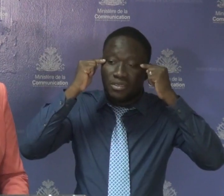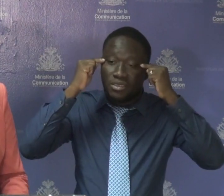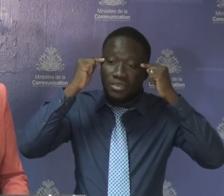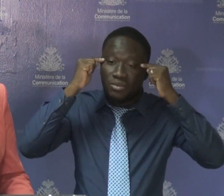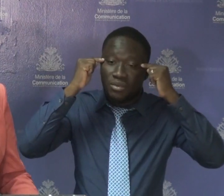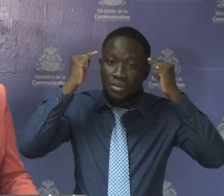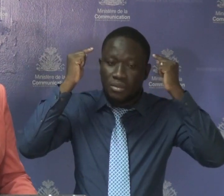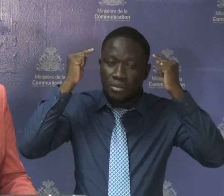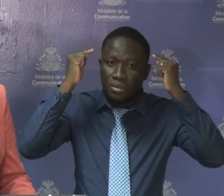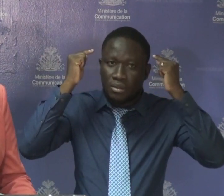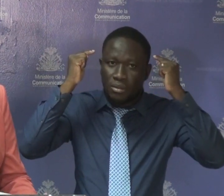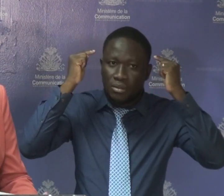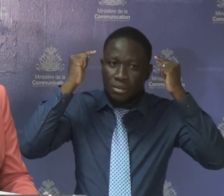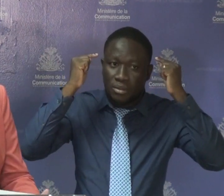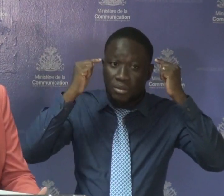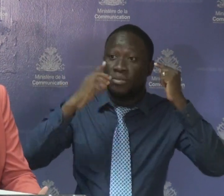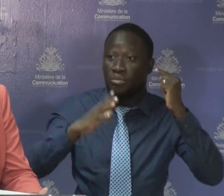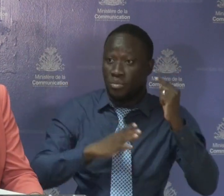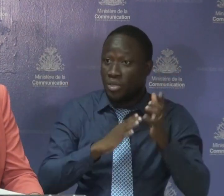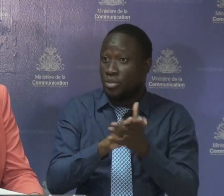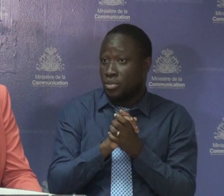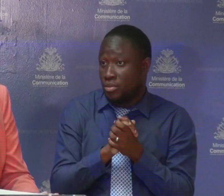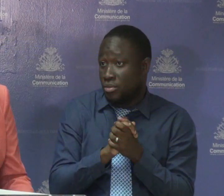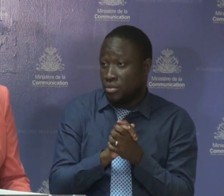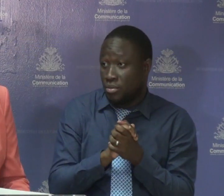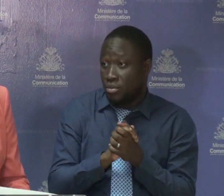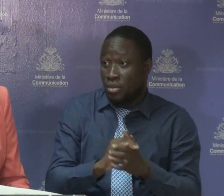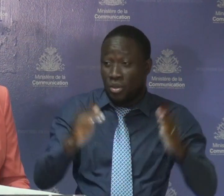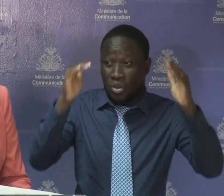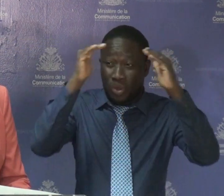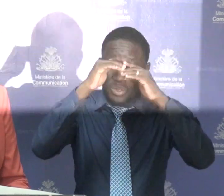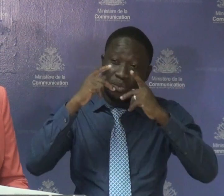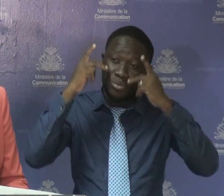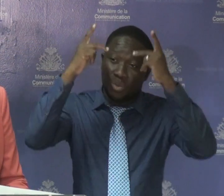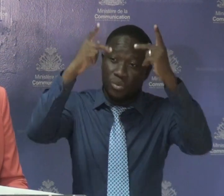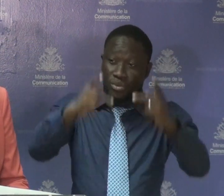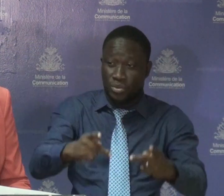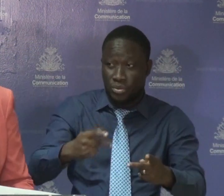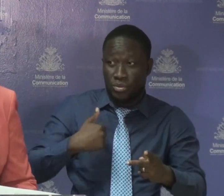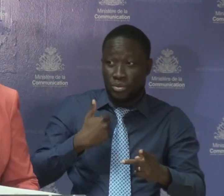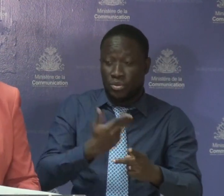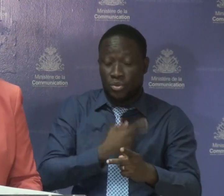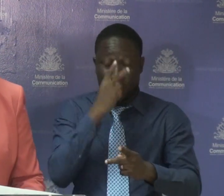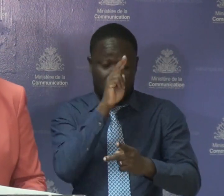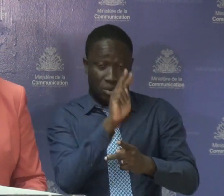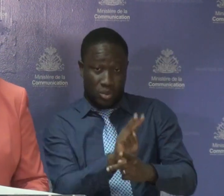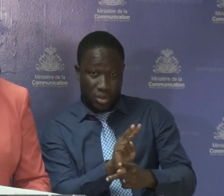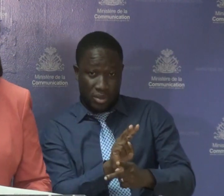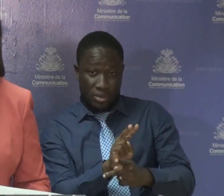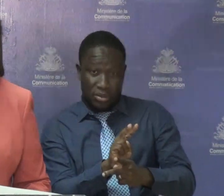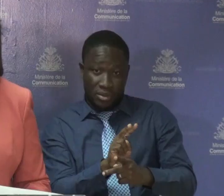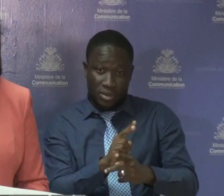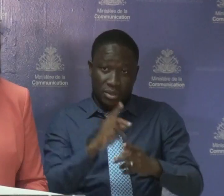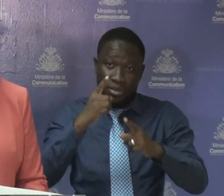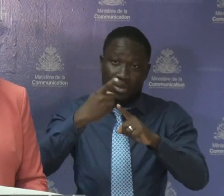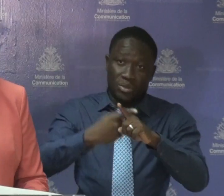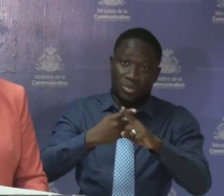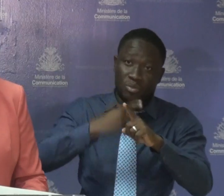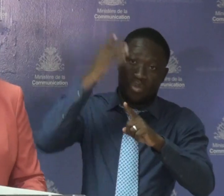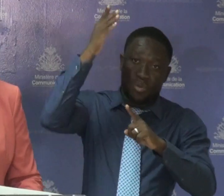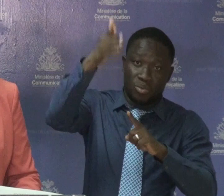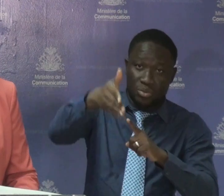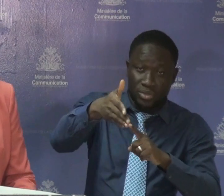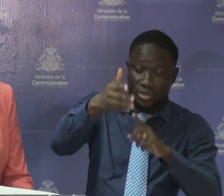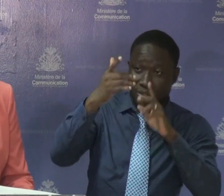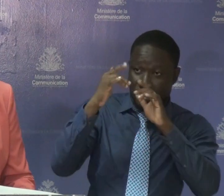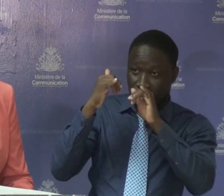Et bien sûr, au niveau de la promotion aussi, nous tous Carwell et d'ailleurs mois prochain tout nous tous pour le